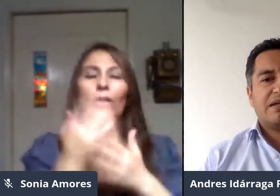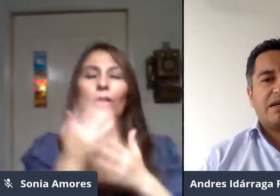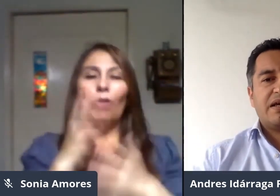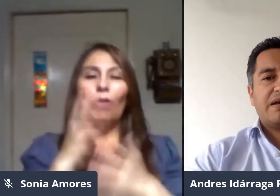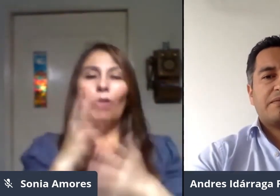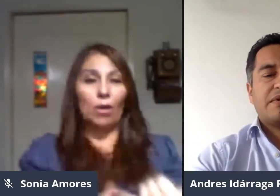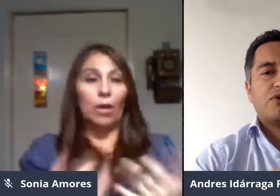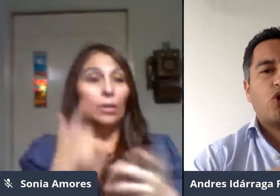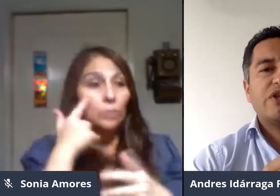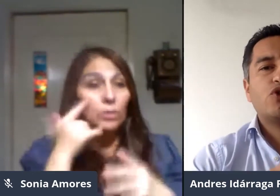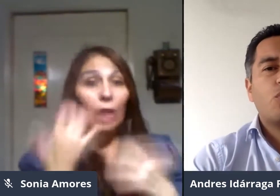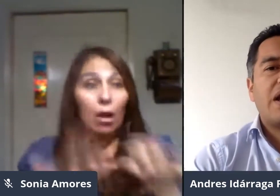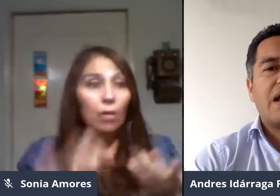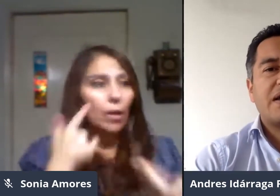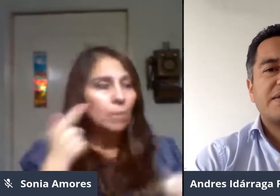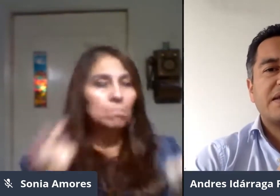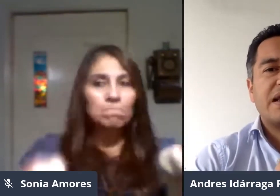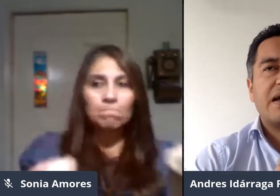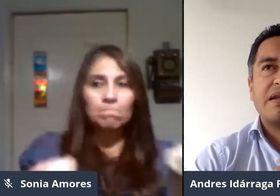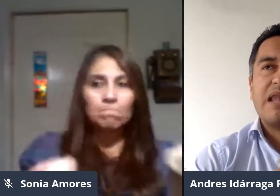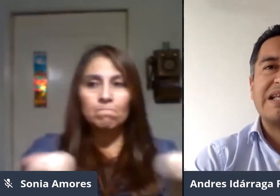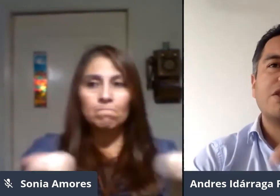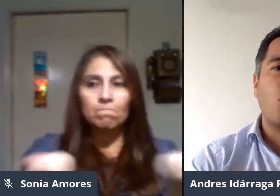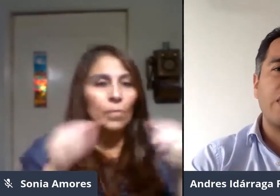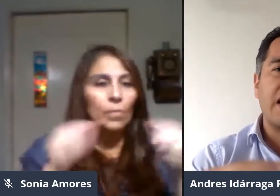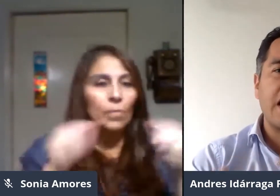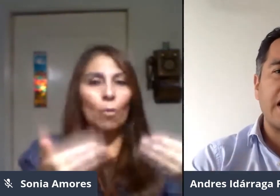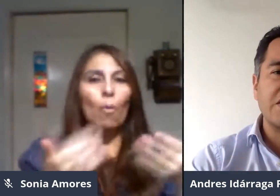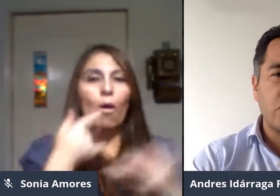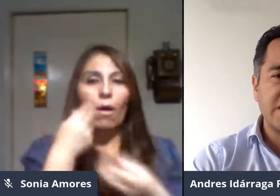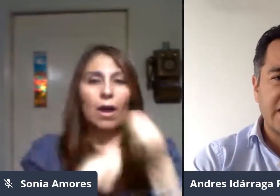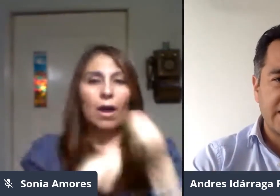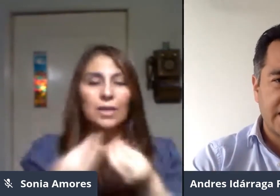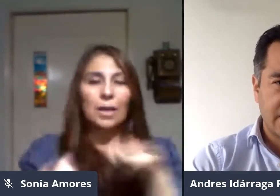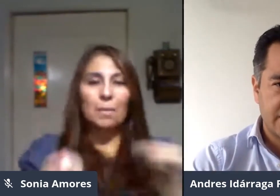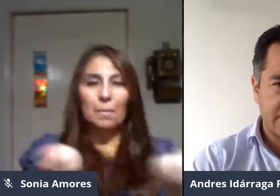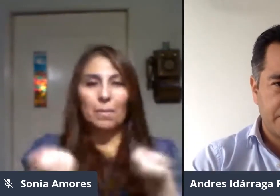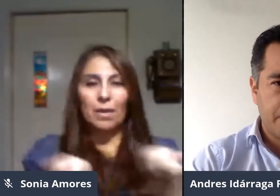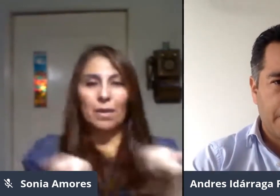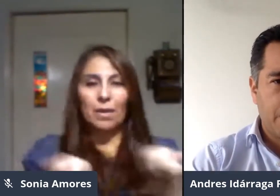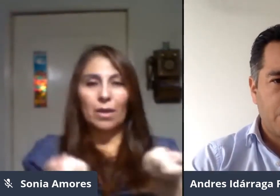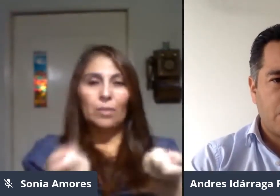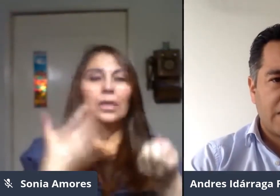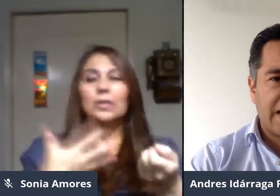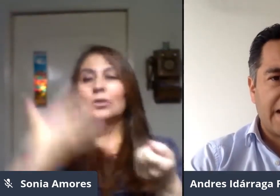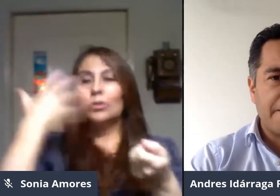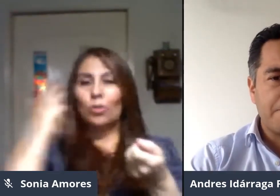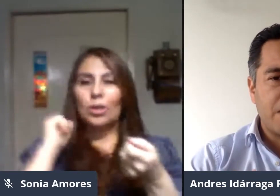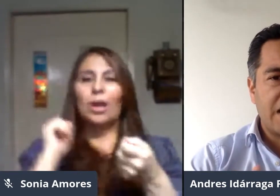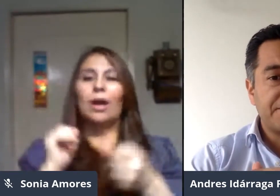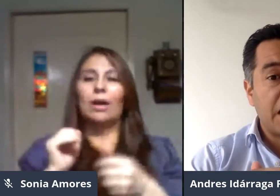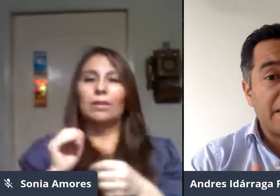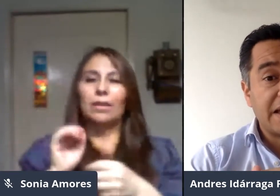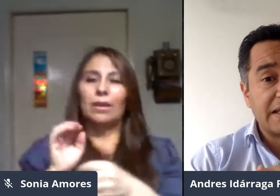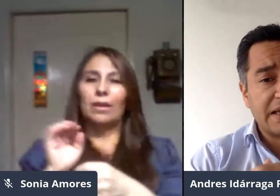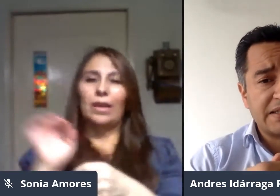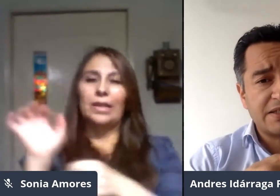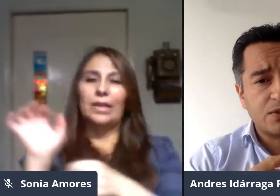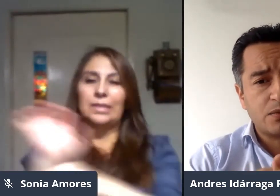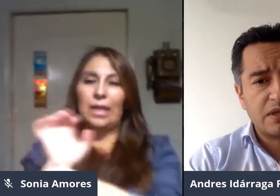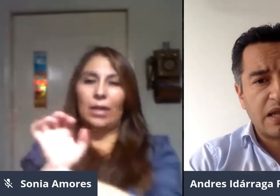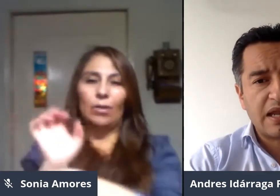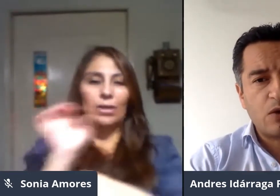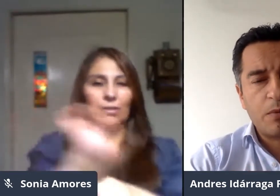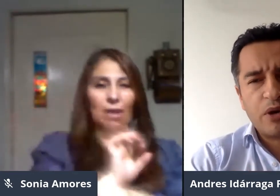mediática son en suma la historia de las relaciones interestatales. Que en la esfera